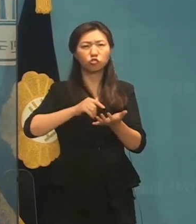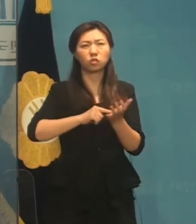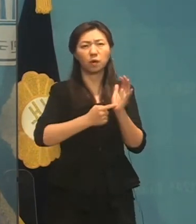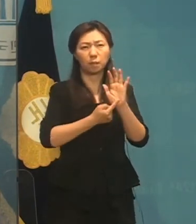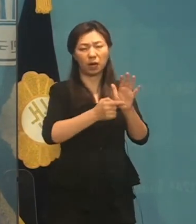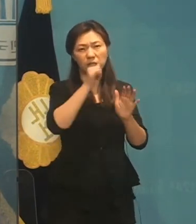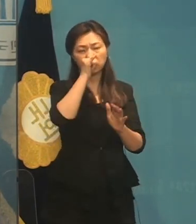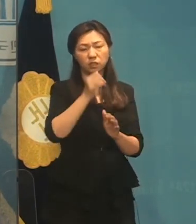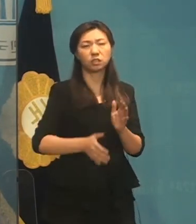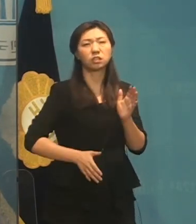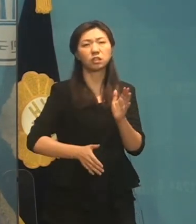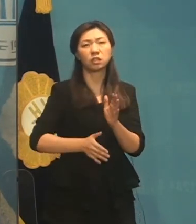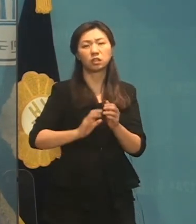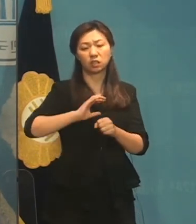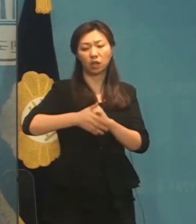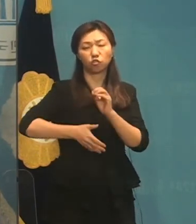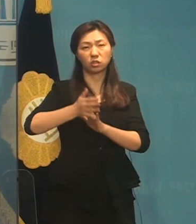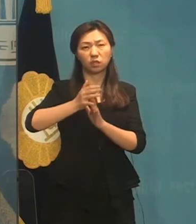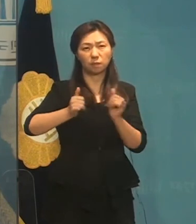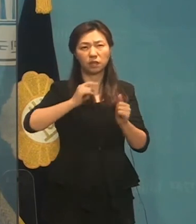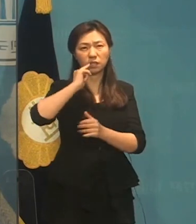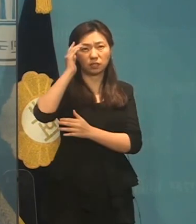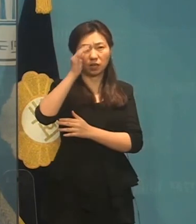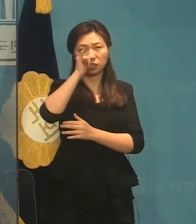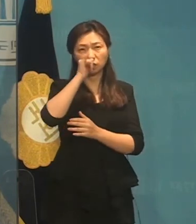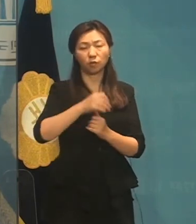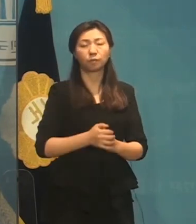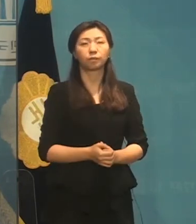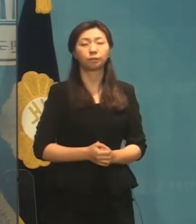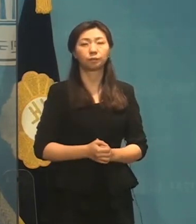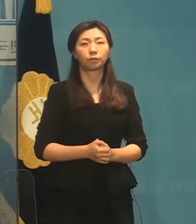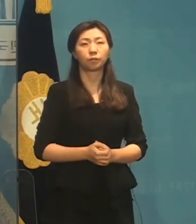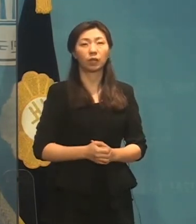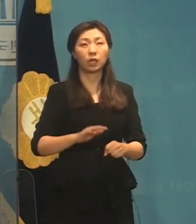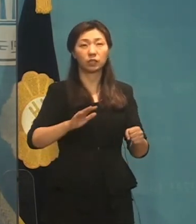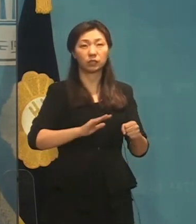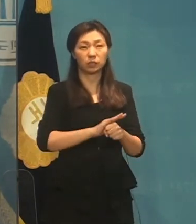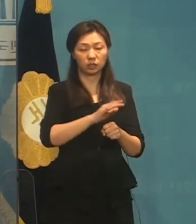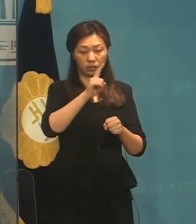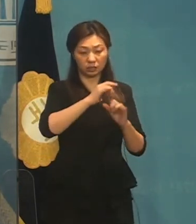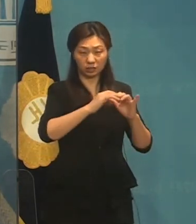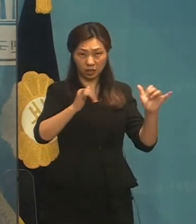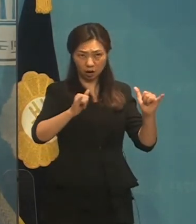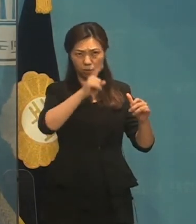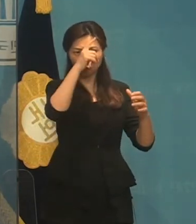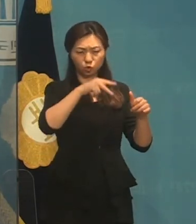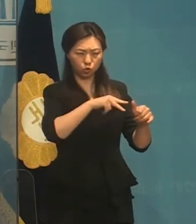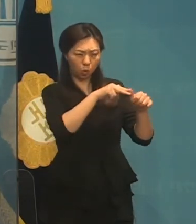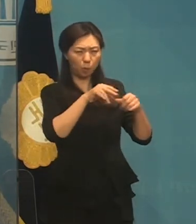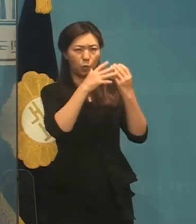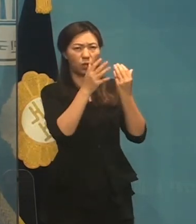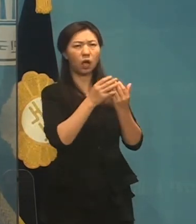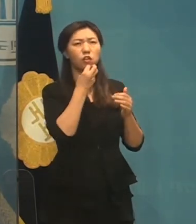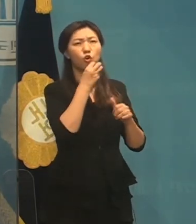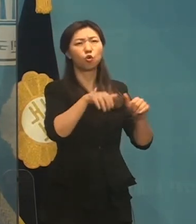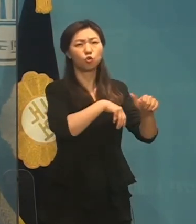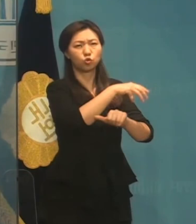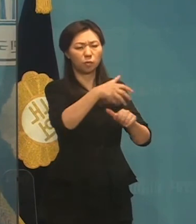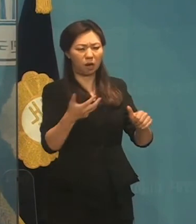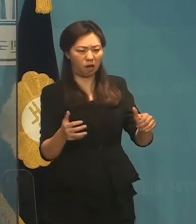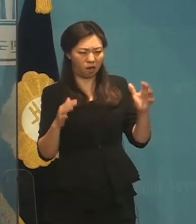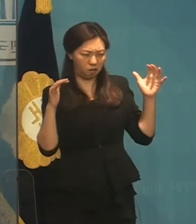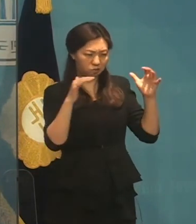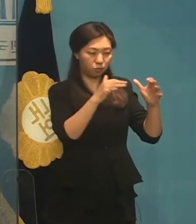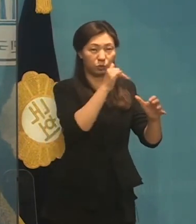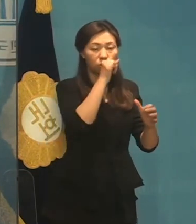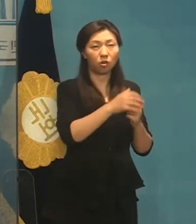시민의 말씀입니다. 중앙정부 대기업, 사랑과 정부가 모두 수도권에 몰려 있습니다. 대한민국